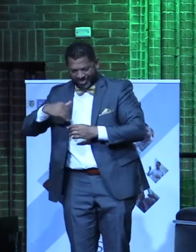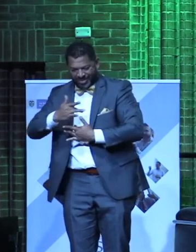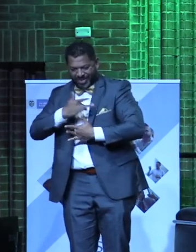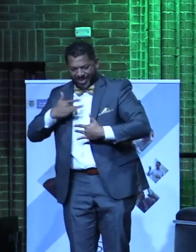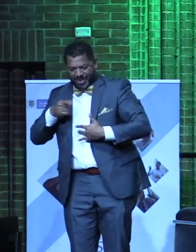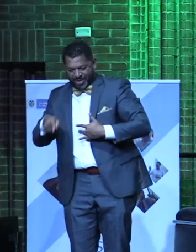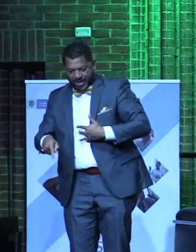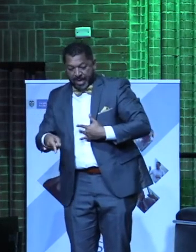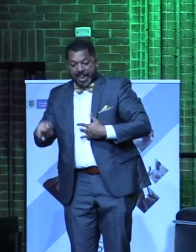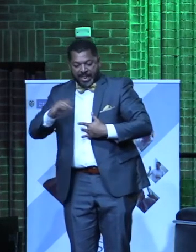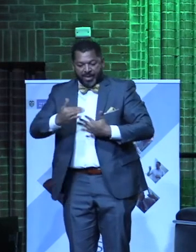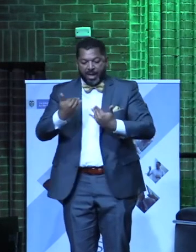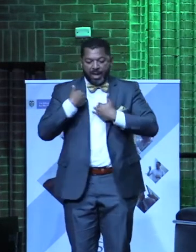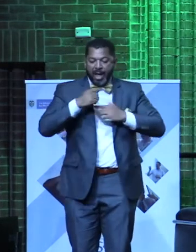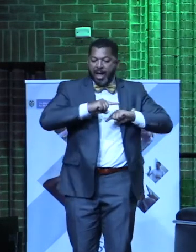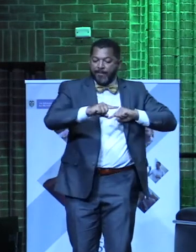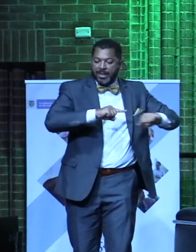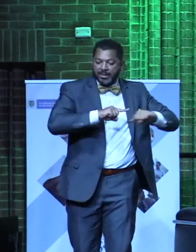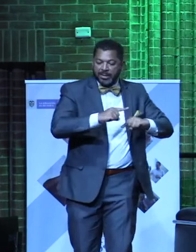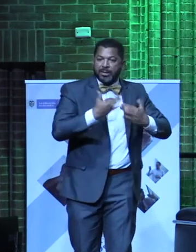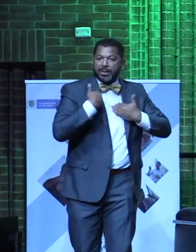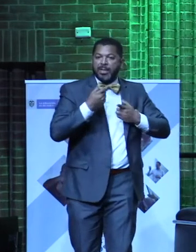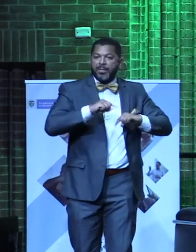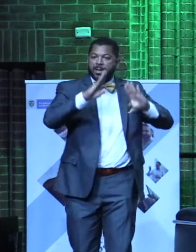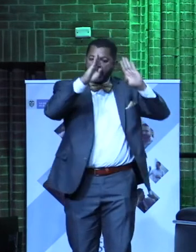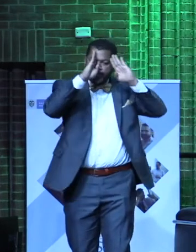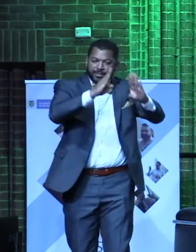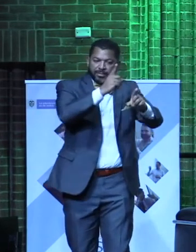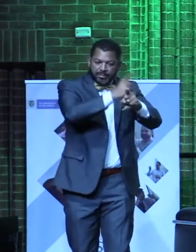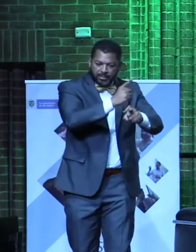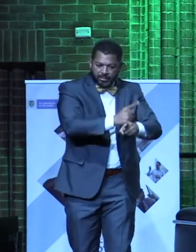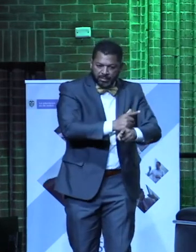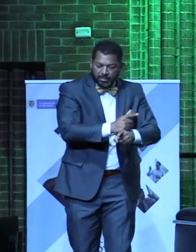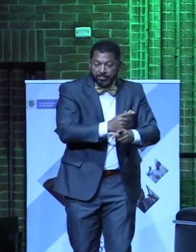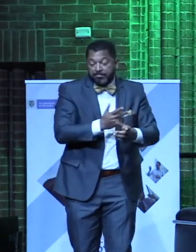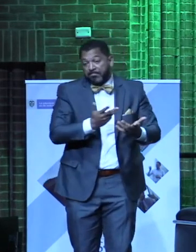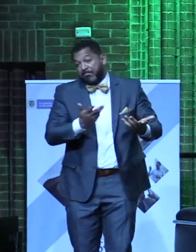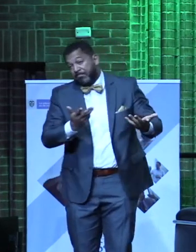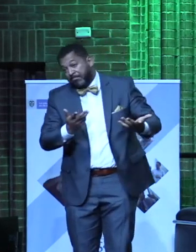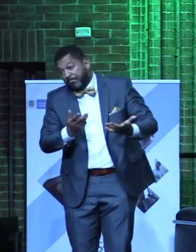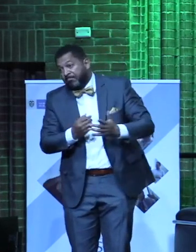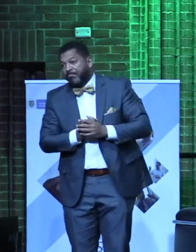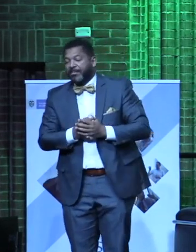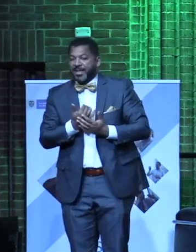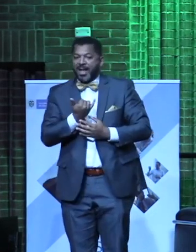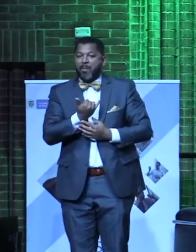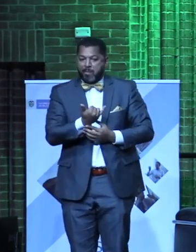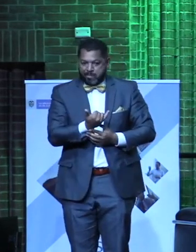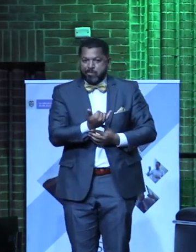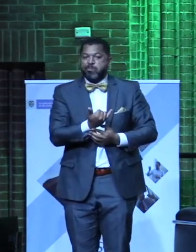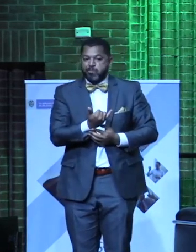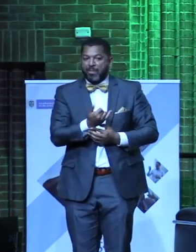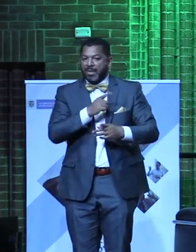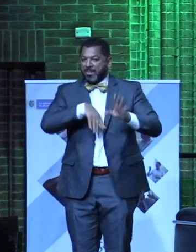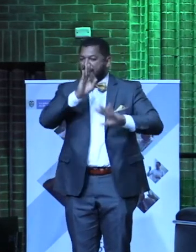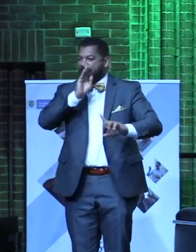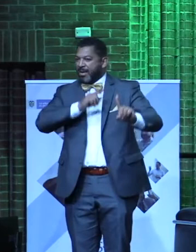personal administrativo que garantiza la atención integral. Entonces, eso fue como el